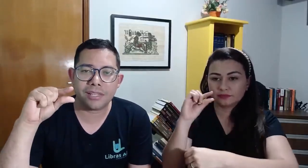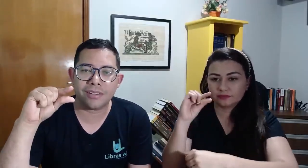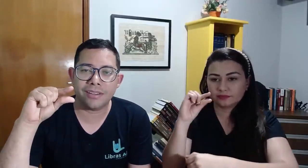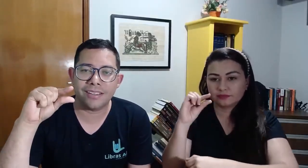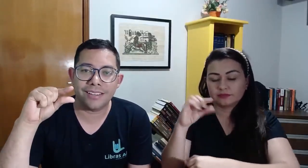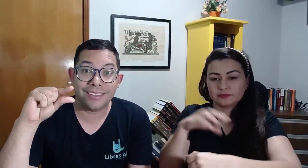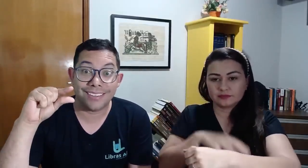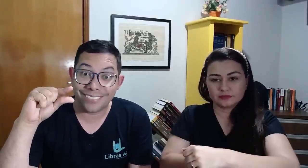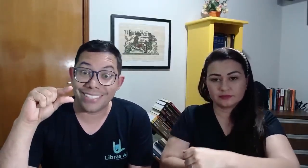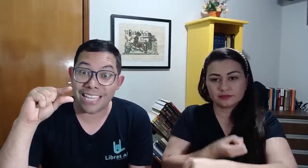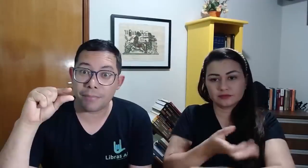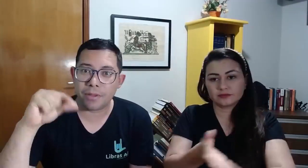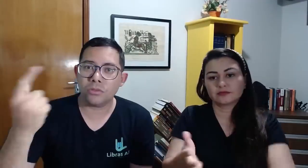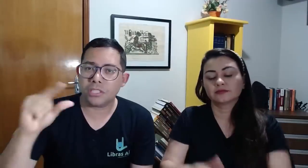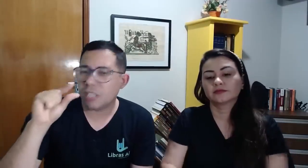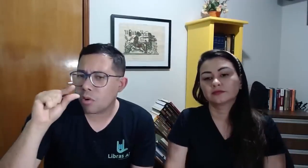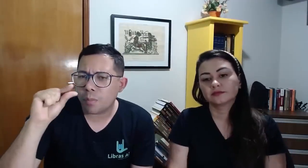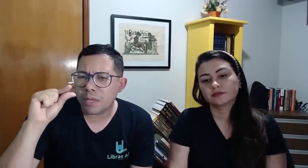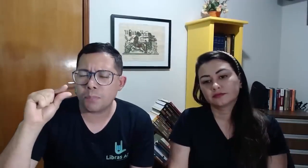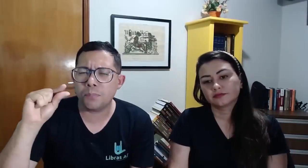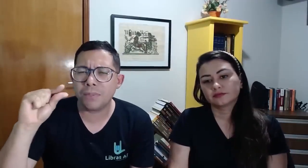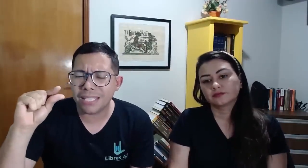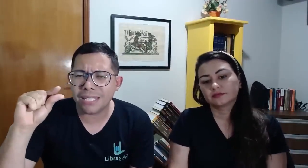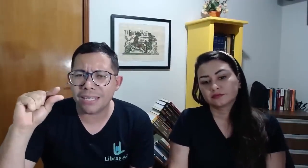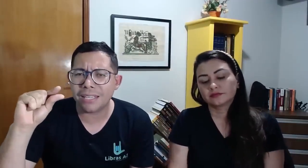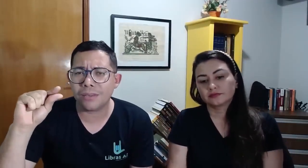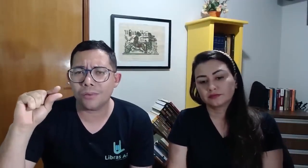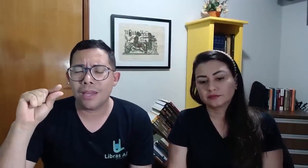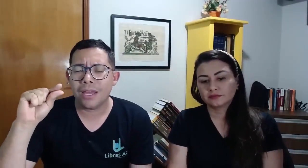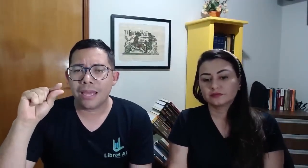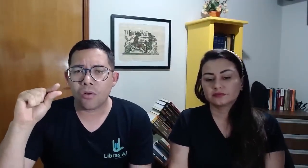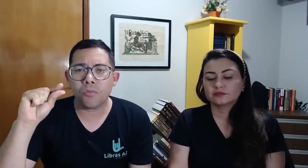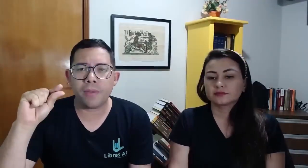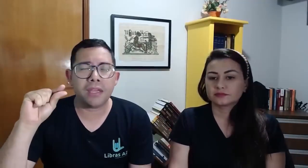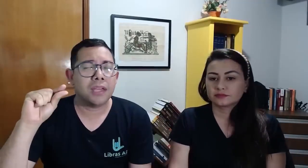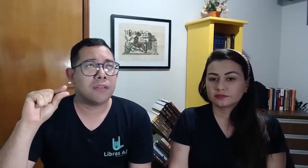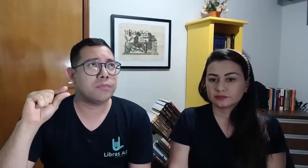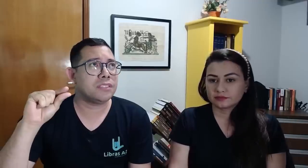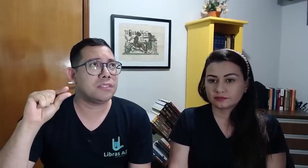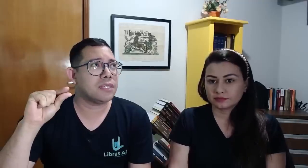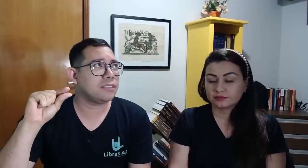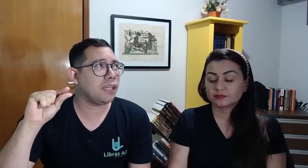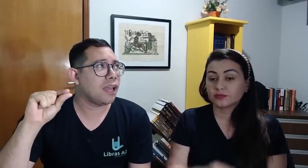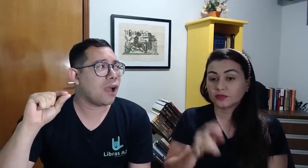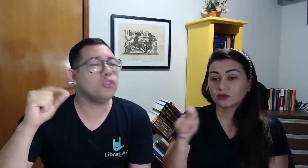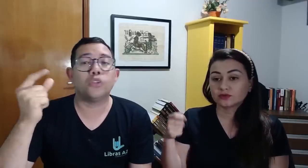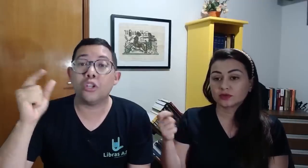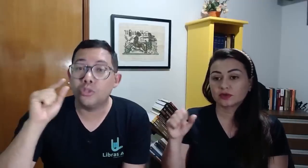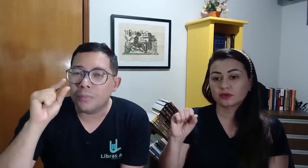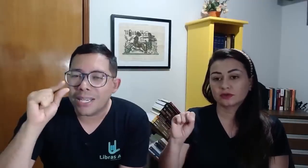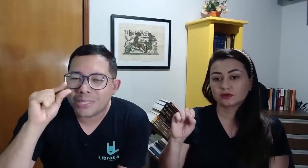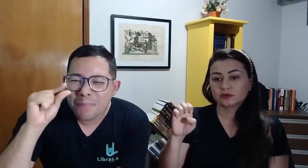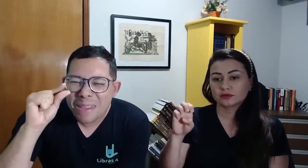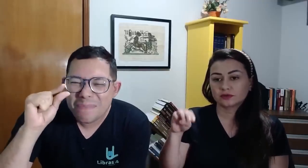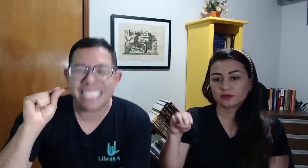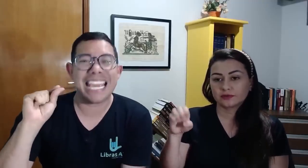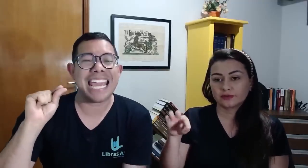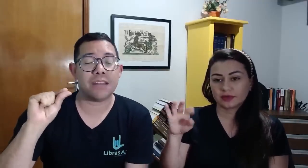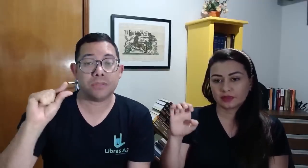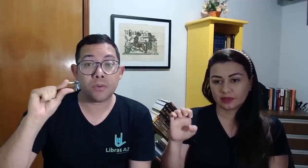ó. Percebe? Ou seja, é algo bem pequenininho. É algo bem, vamos dizer assim, aos olhos humanos. É bem pequeno. Então é